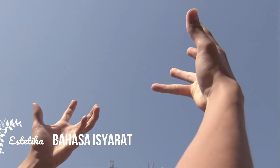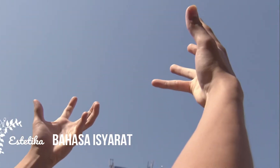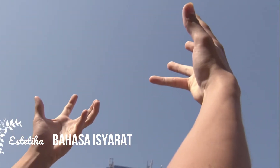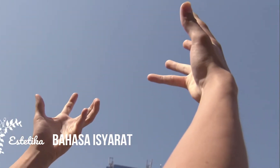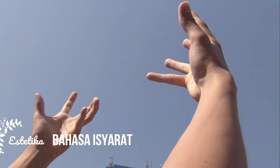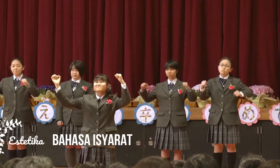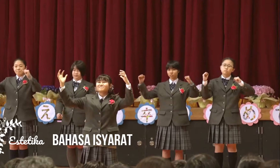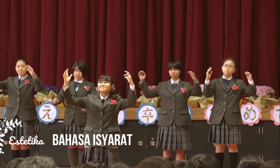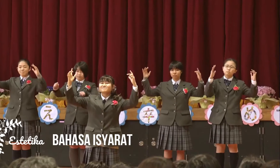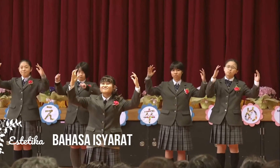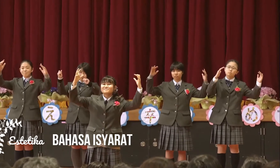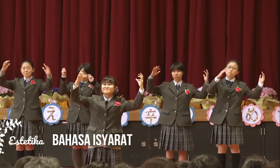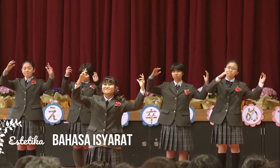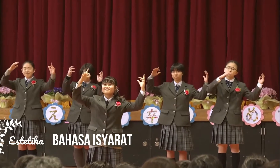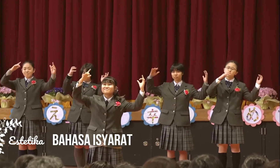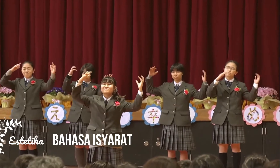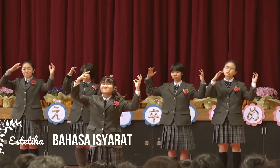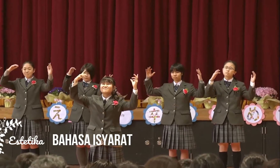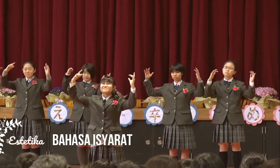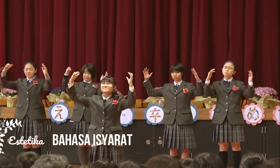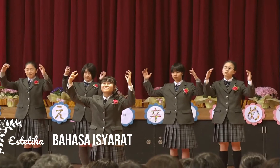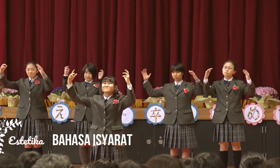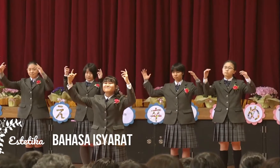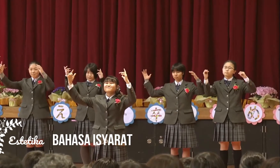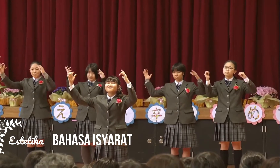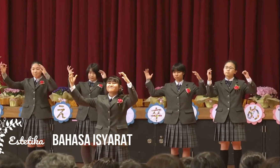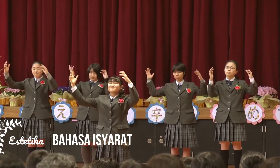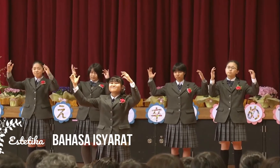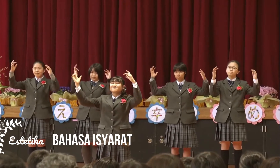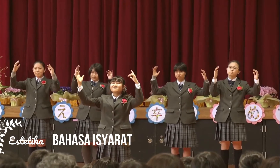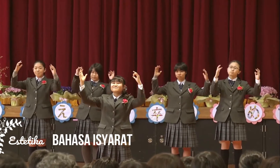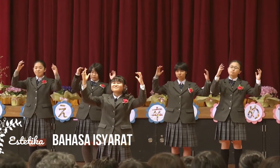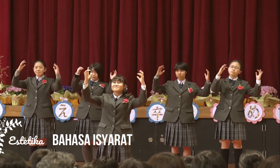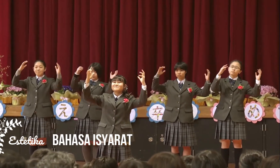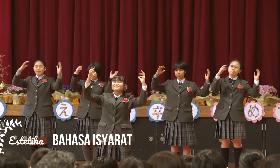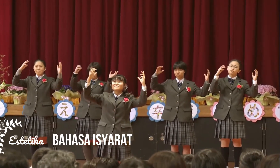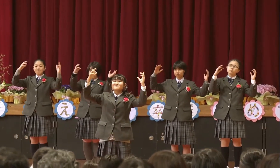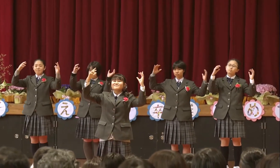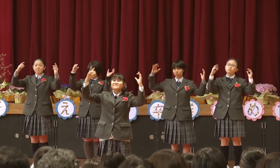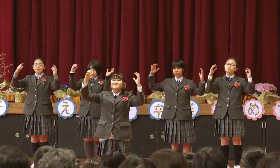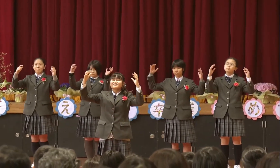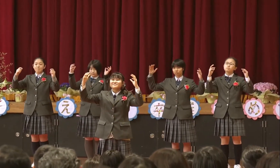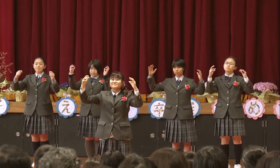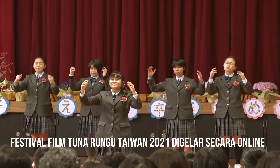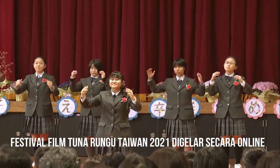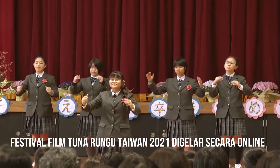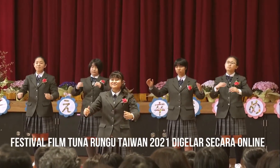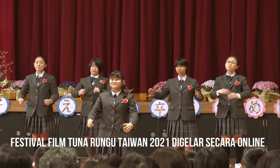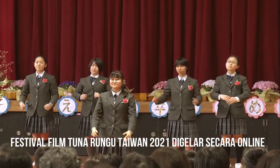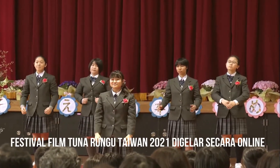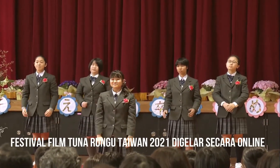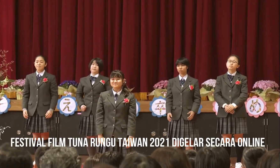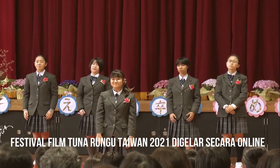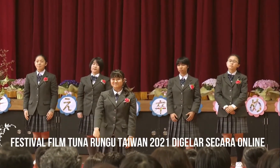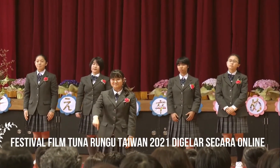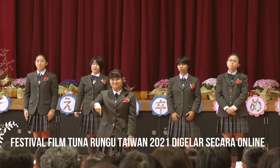Indonesia tidak dapat mendengar sehingga sulit bagi orang-orang awam masuk dalam kehidupan tunarunggu